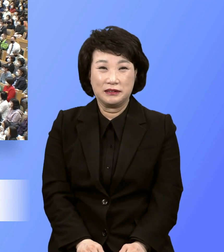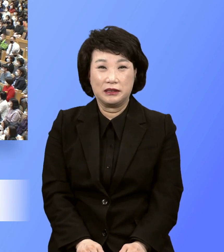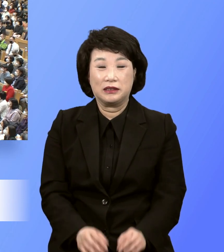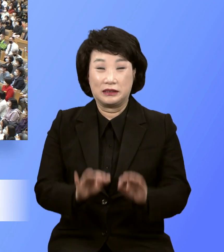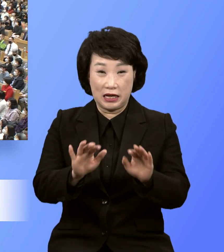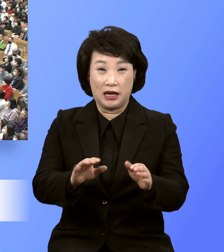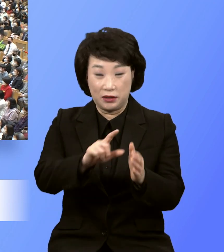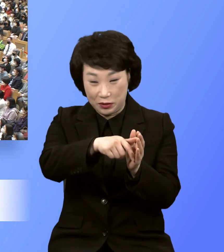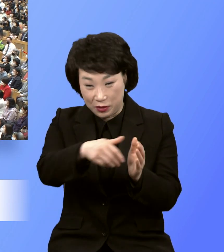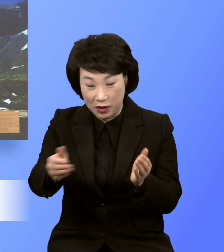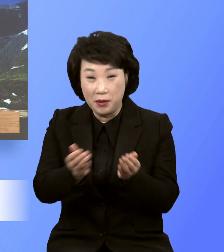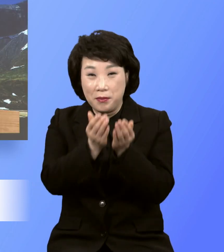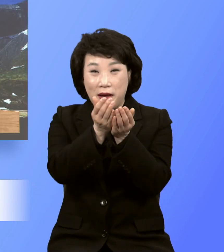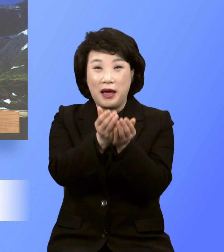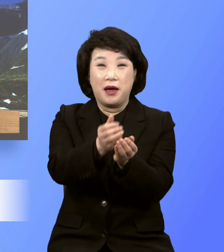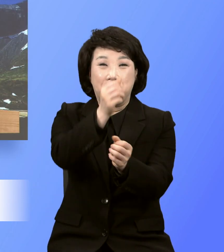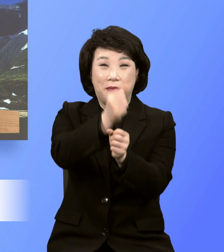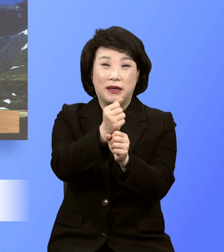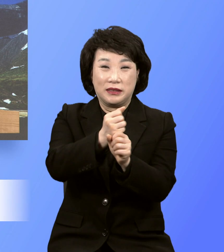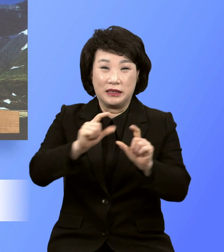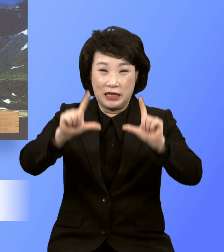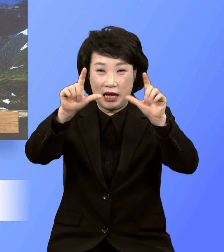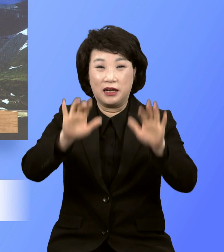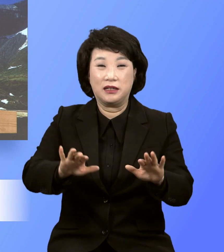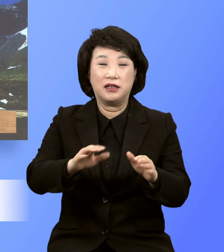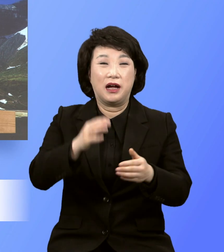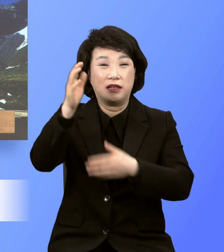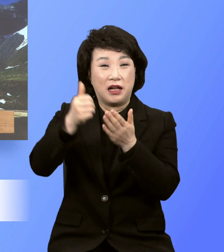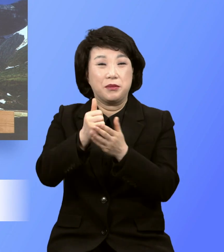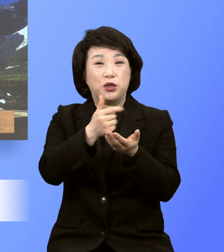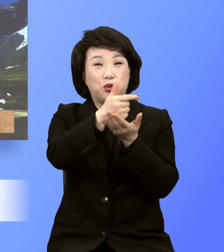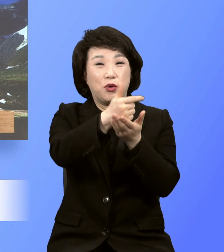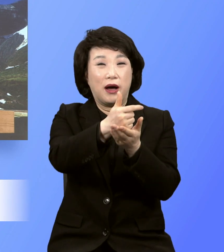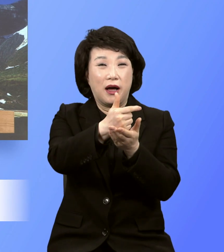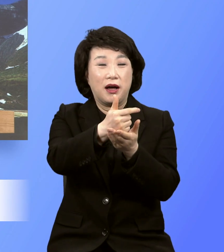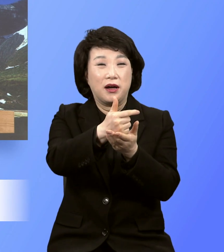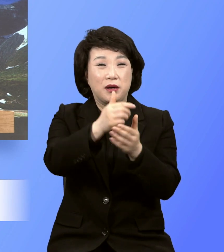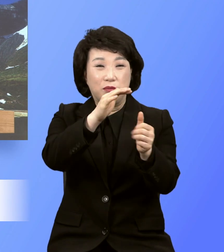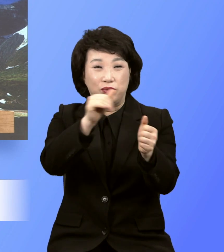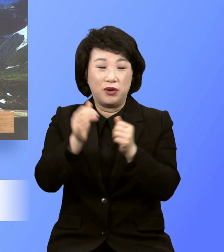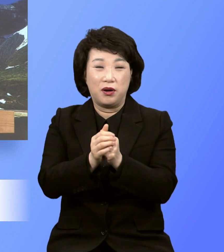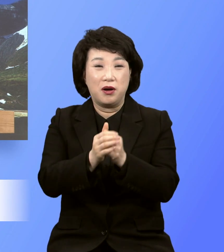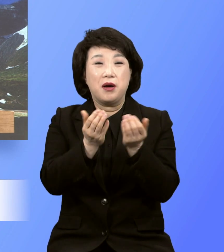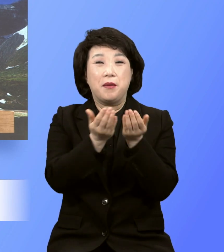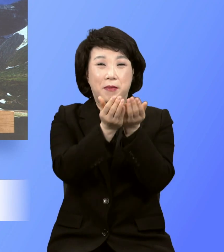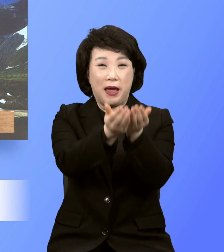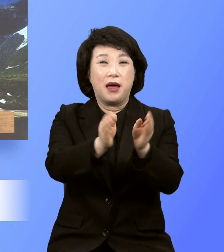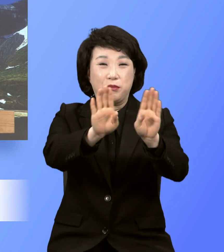배가 완성되던 날 노아야 방주 문을 열어라.